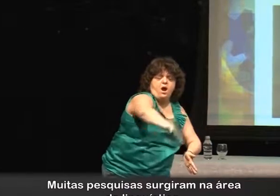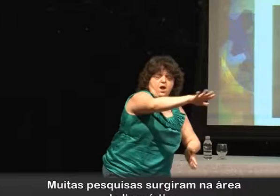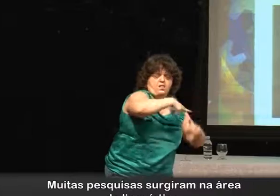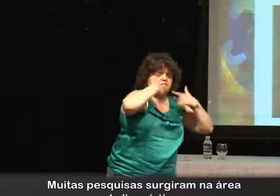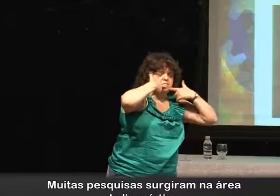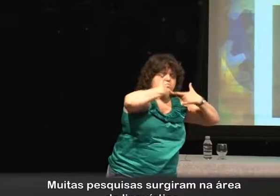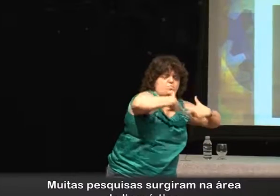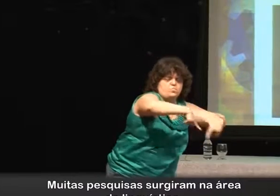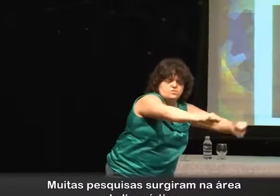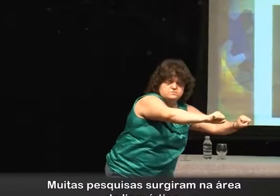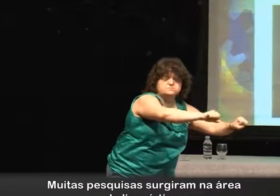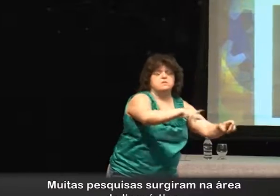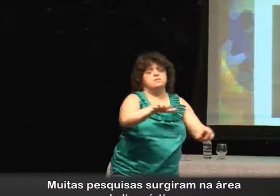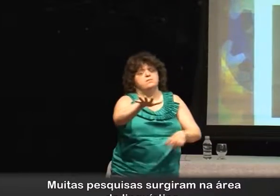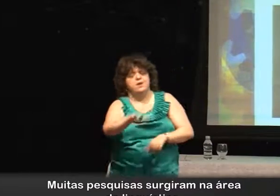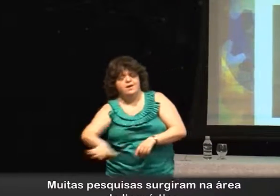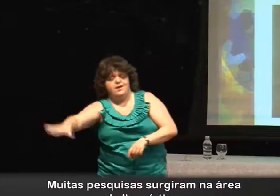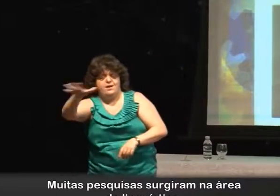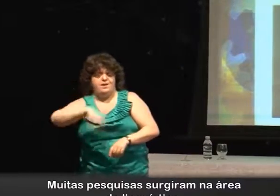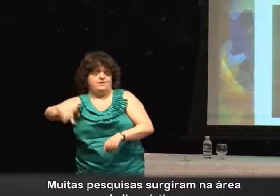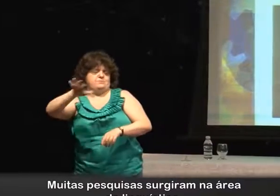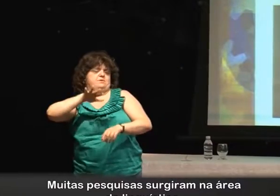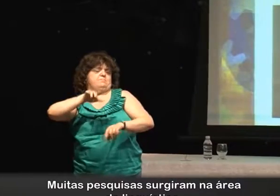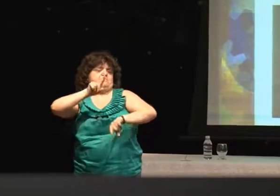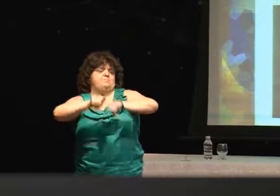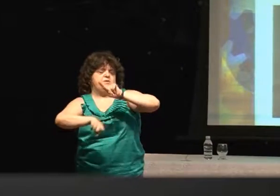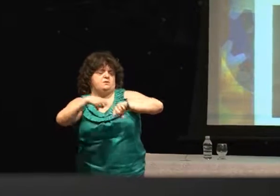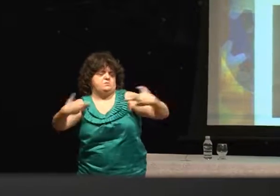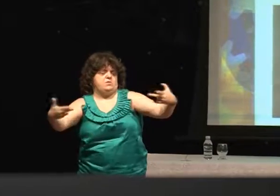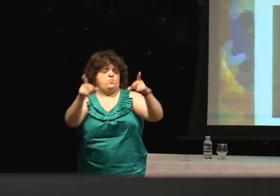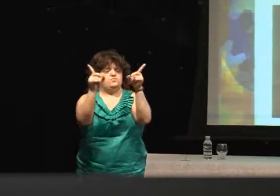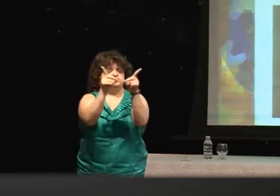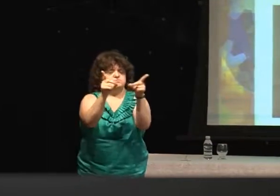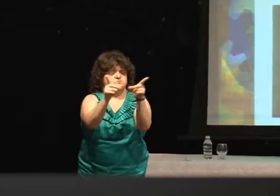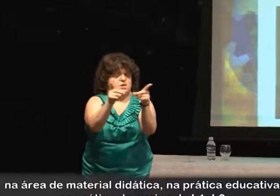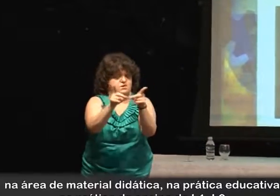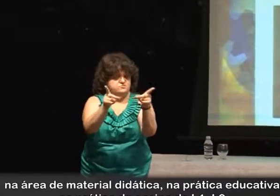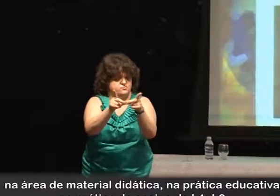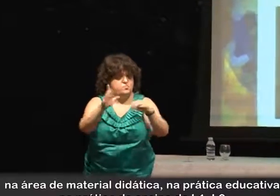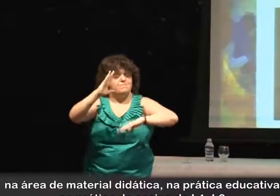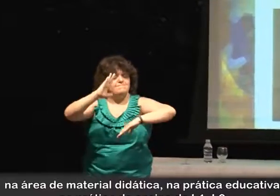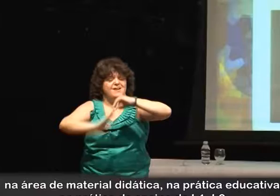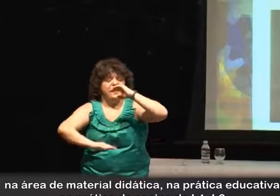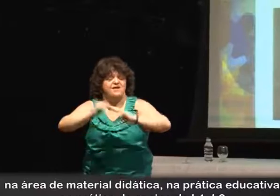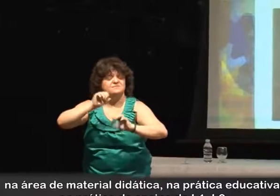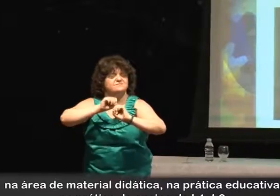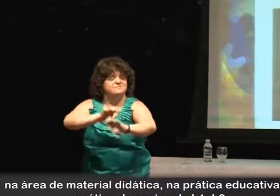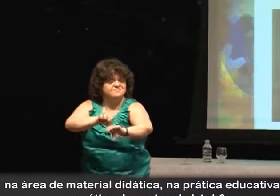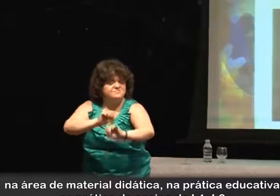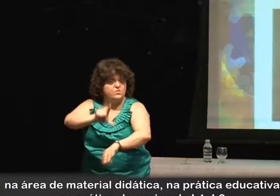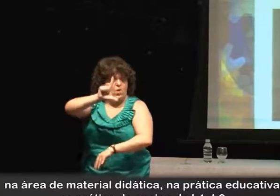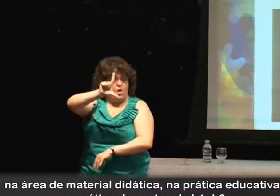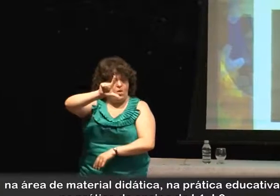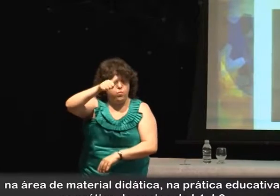Muitas pesquisas surgiram na área da linguística, na área de material didático, na